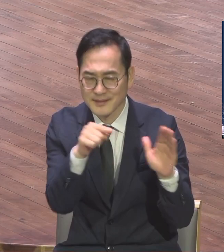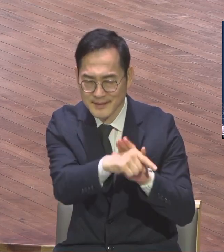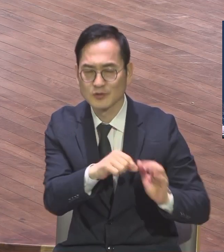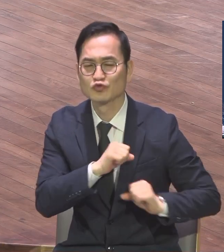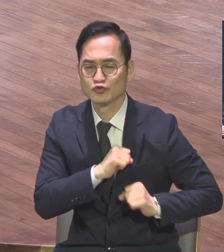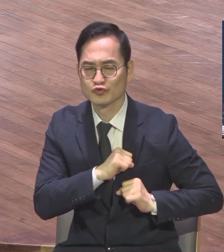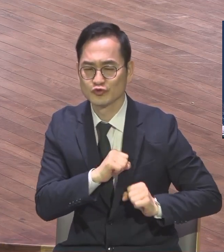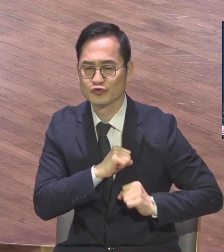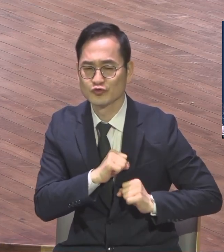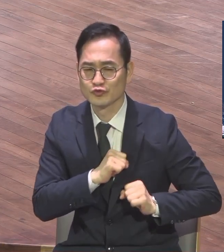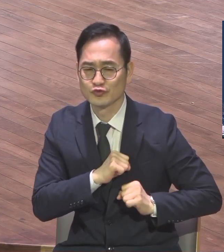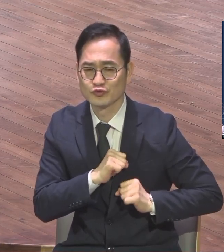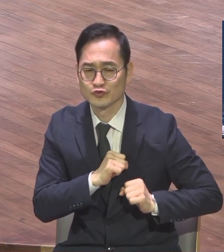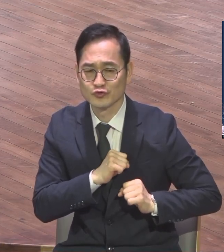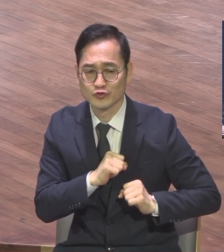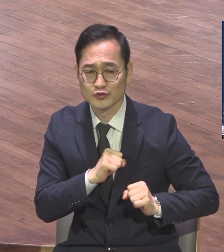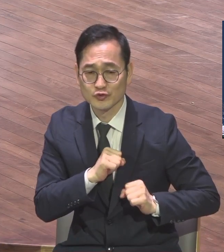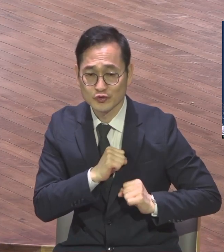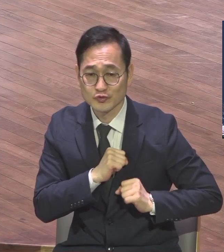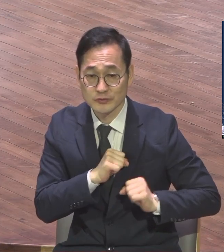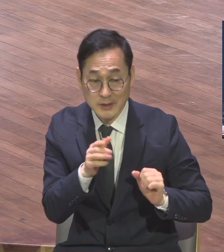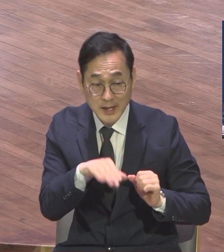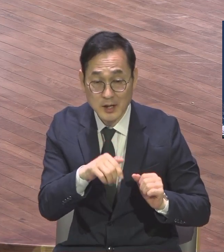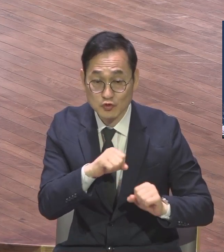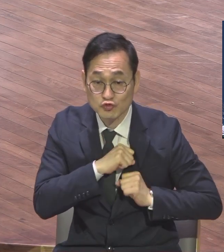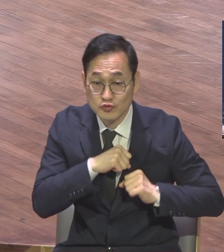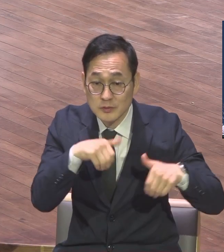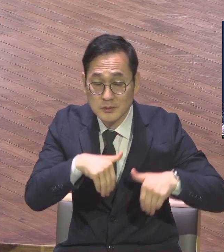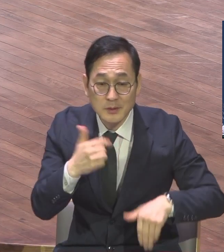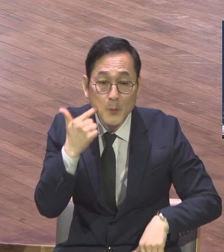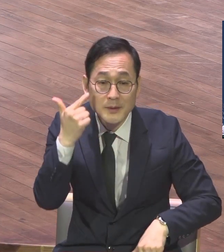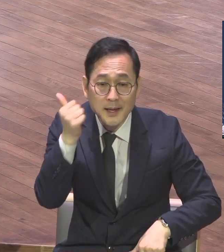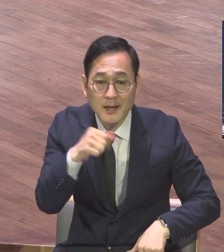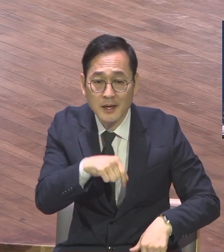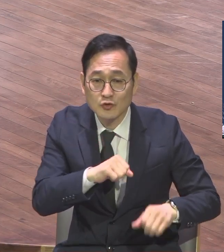군수기지사령부예하부대에서 군종으로 신앙생활을 마치고